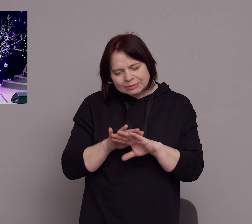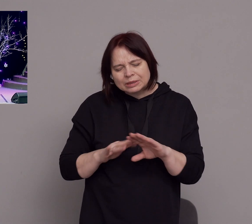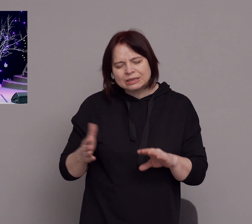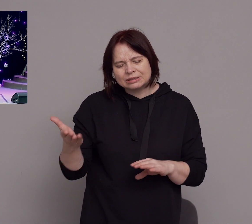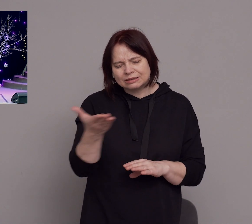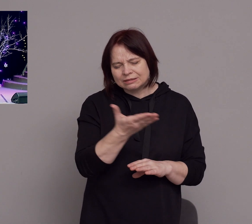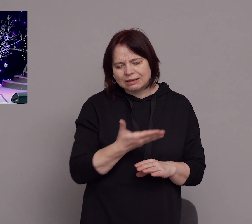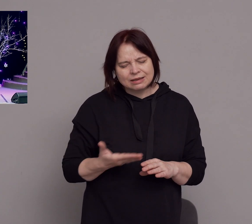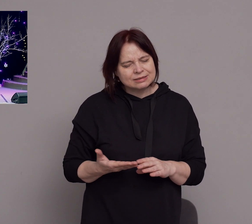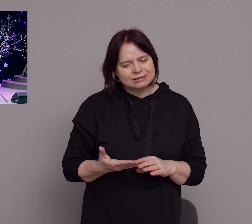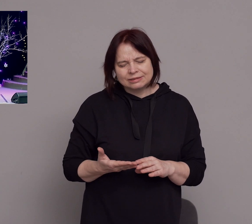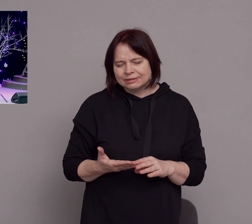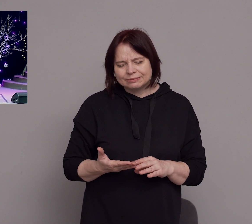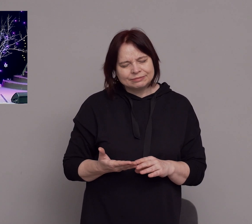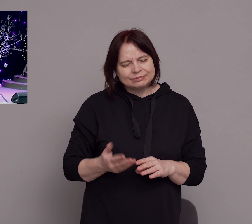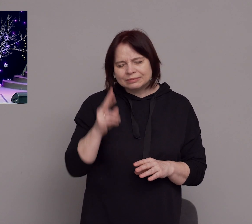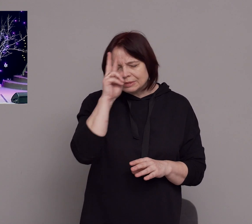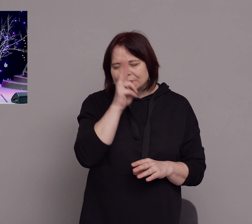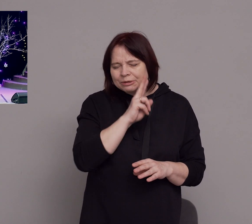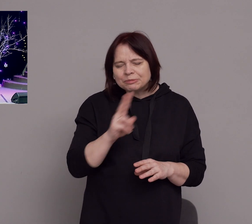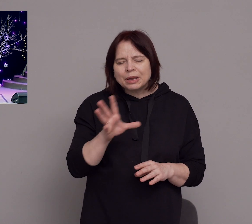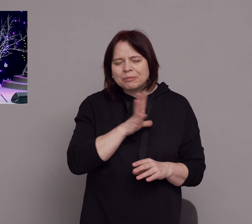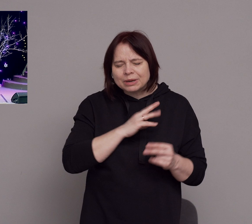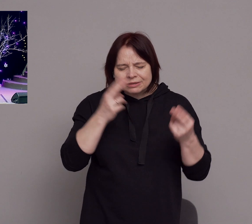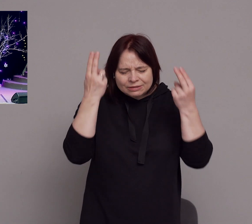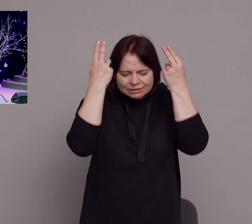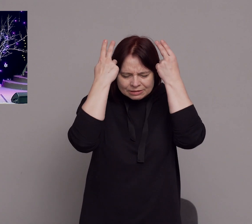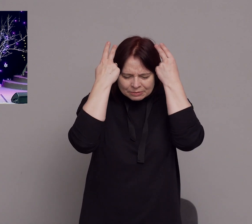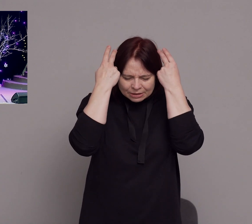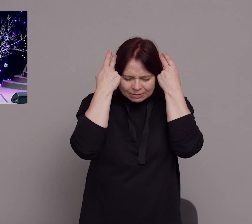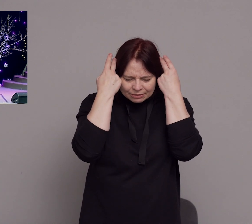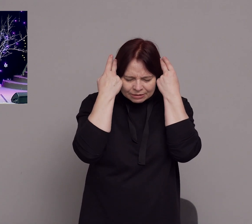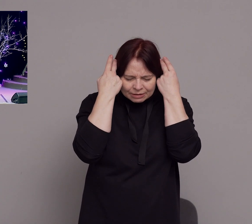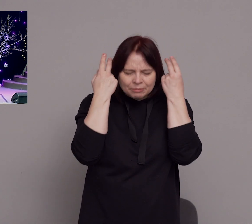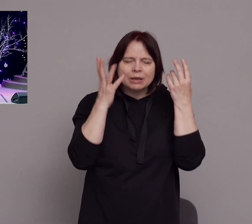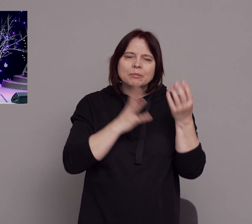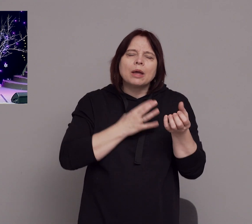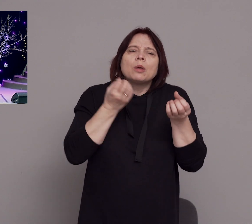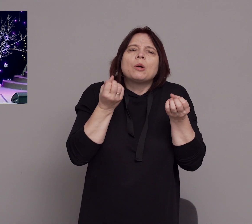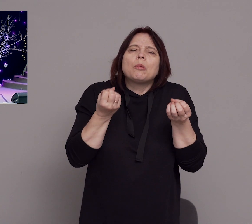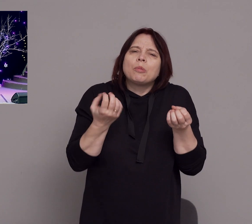мы не умеем служить так, как Ты, и прости нас, что мы не даем послужить Тебе нам.